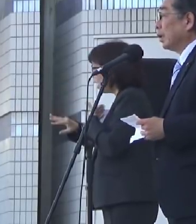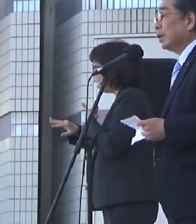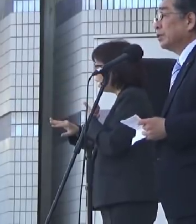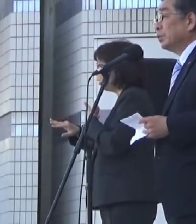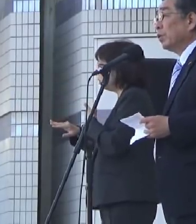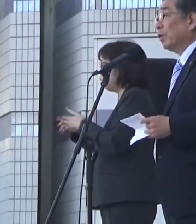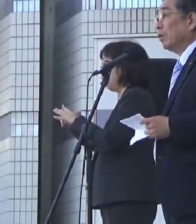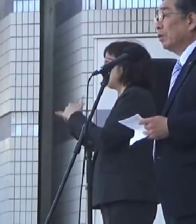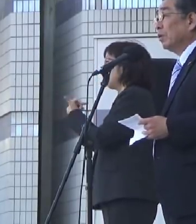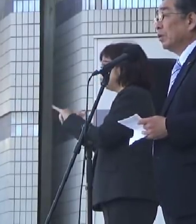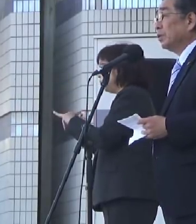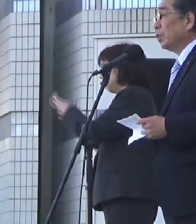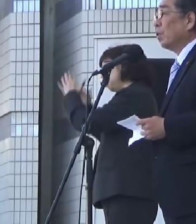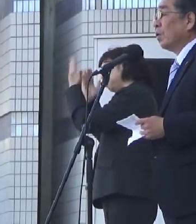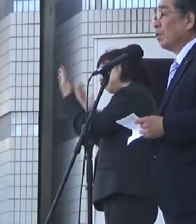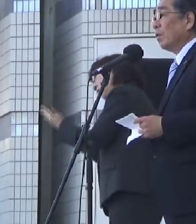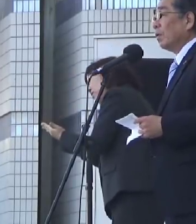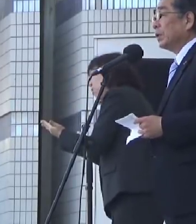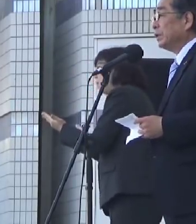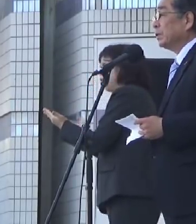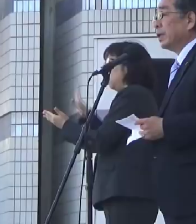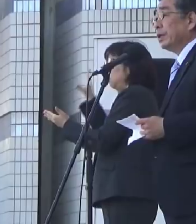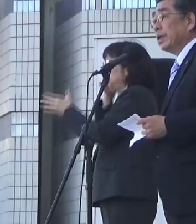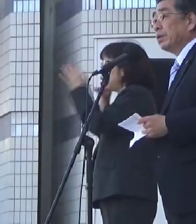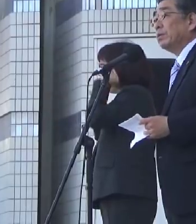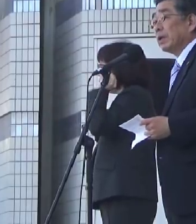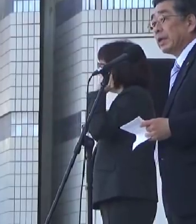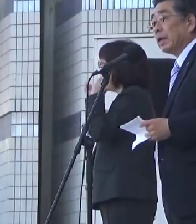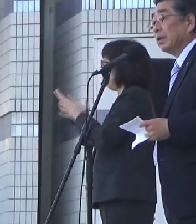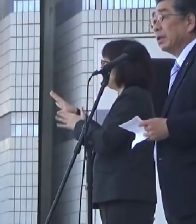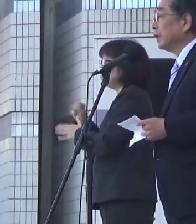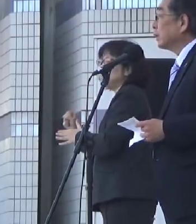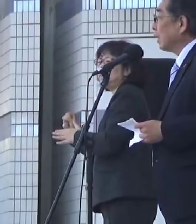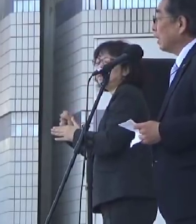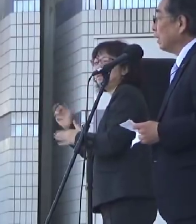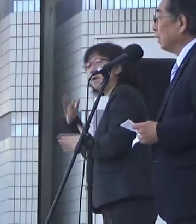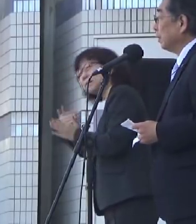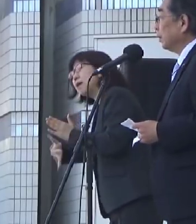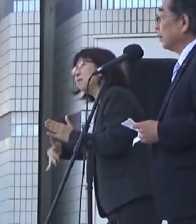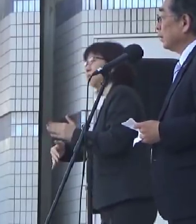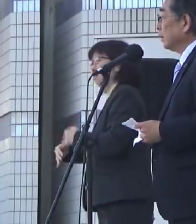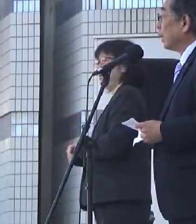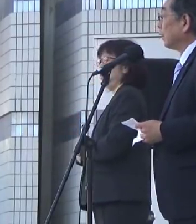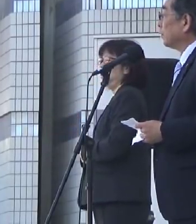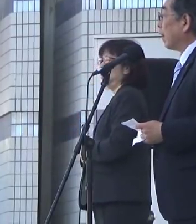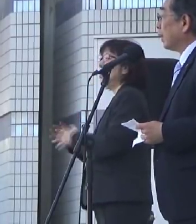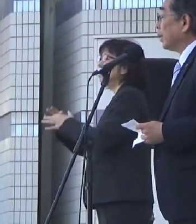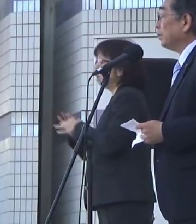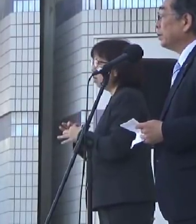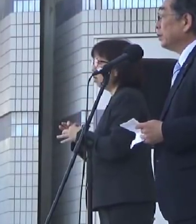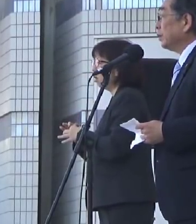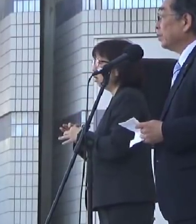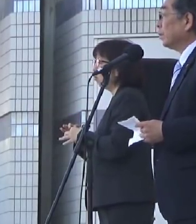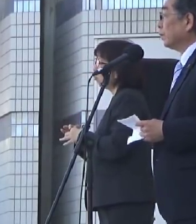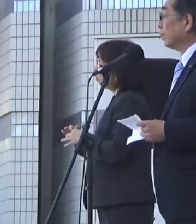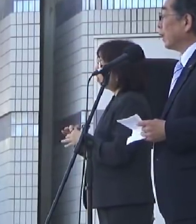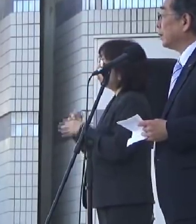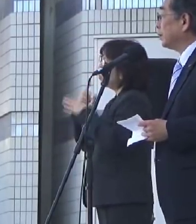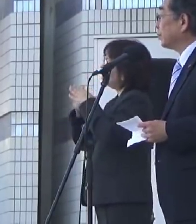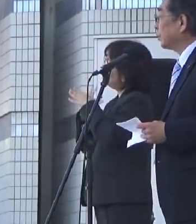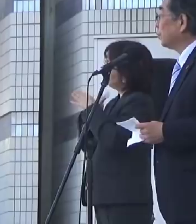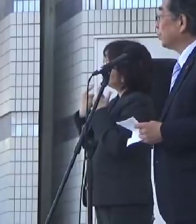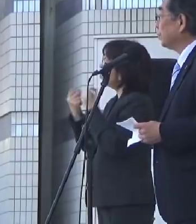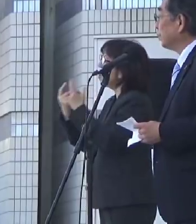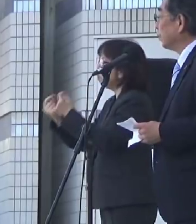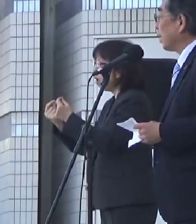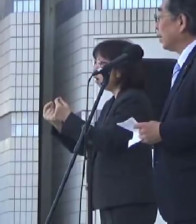は必ずしも情報をきちんと手に入れておりません。ですからなんかよくわからないうちにどんどんどんどん